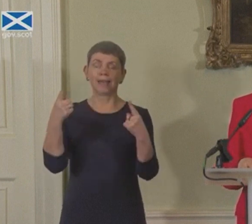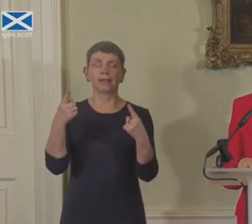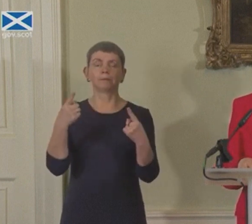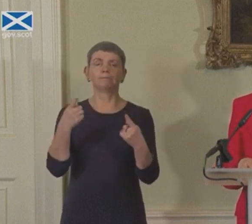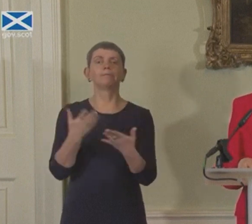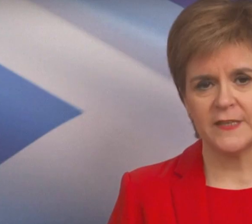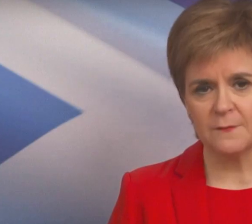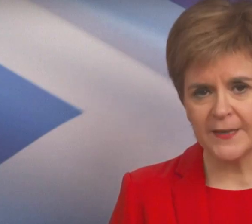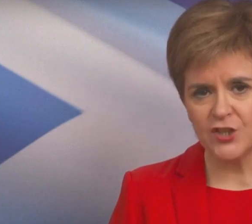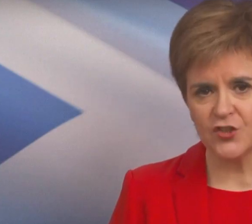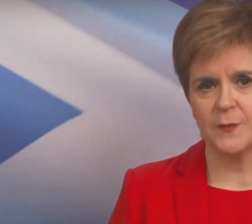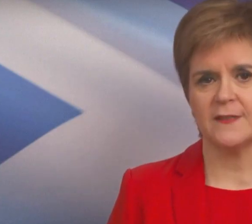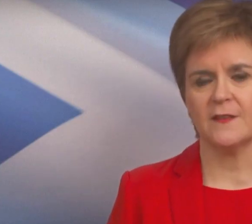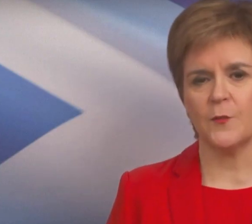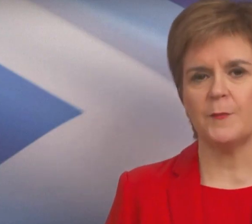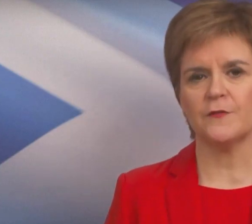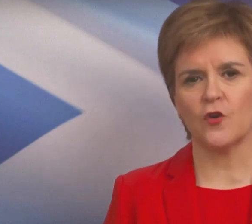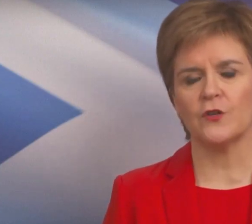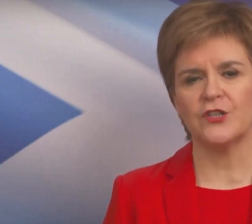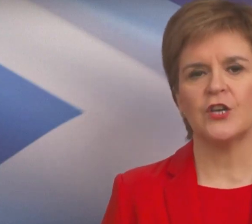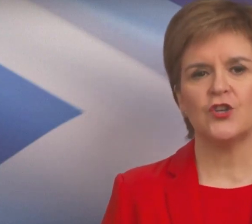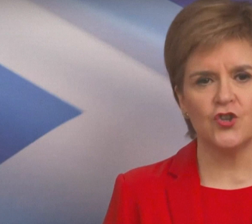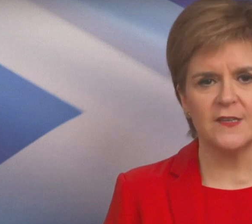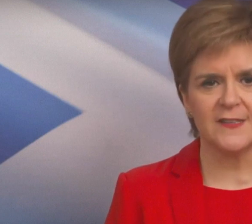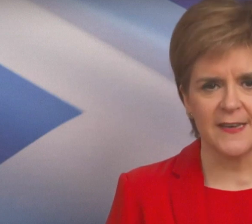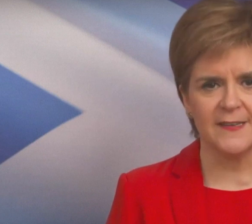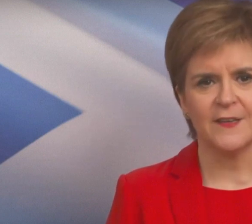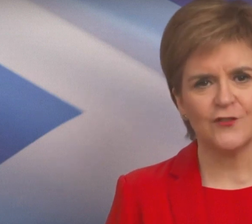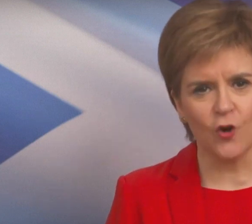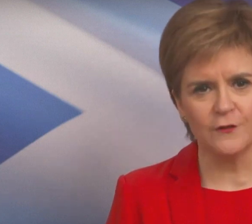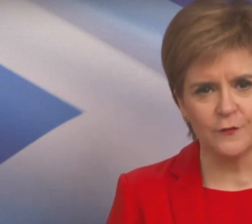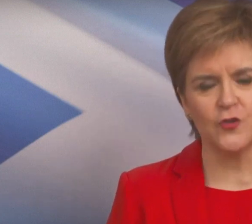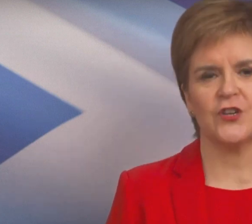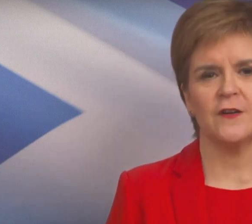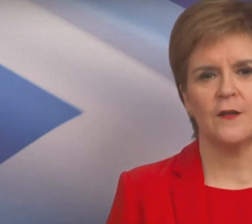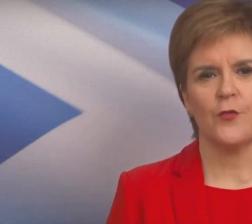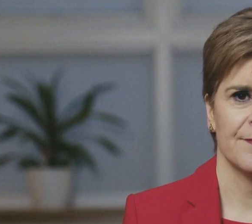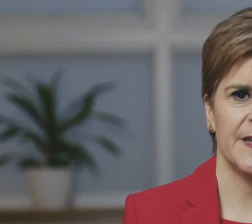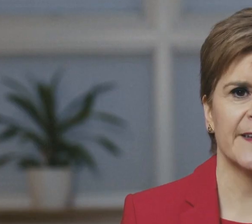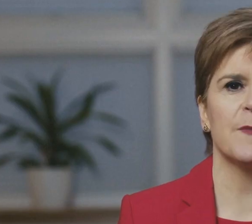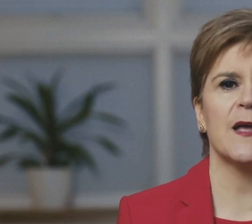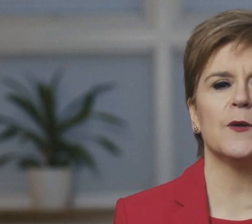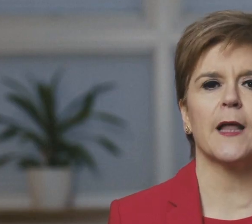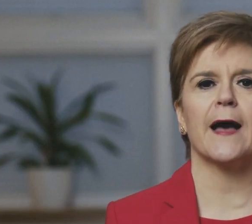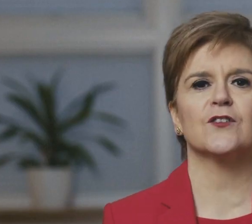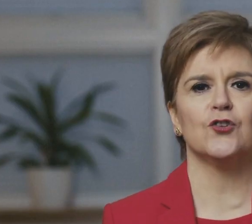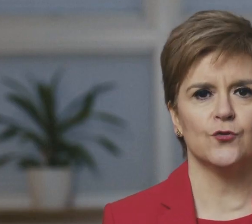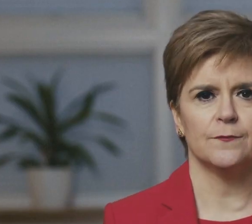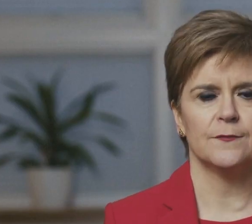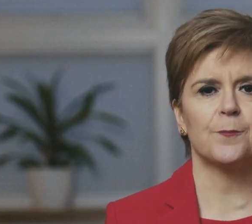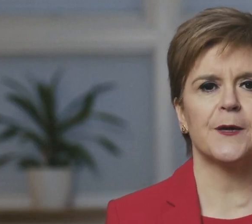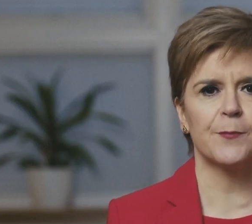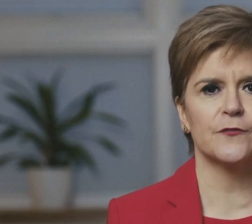ela defendeu sua inocência durante o interrogatório que durou sete horas destacando que a situação era chocante e angústiante